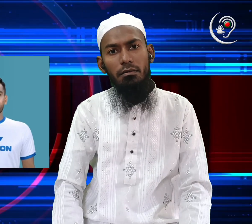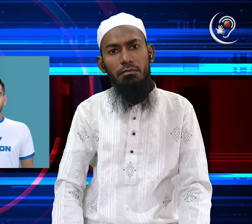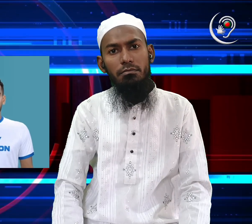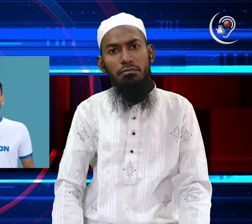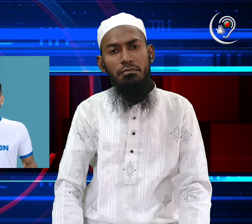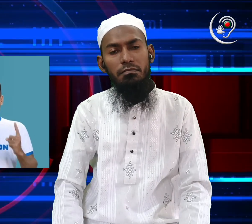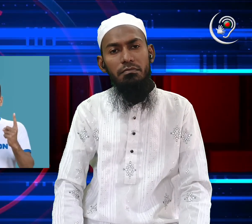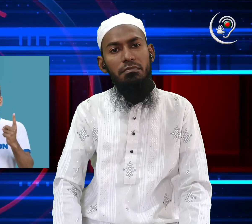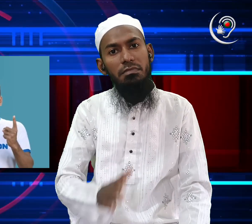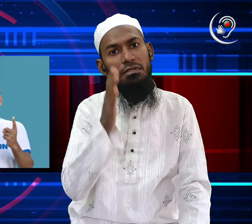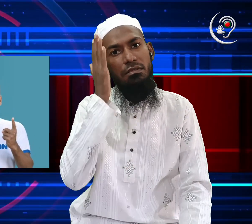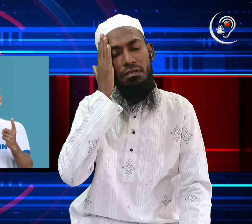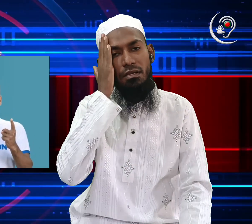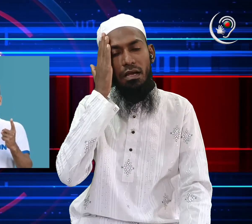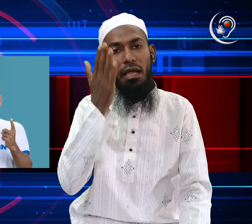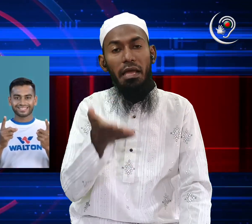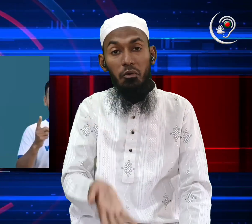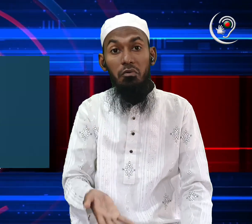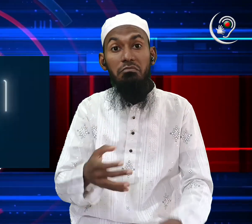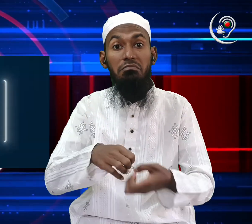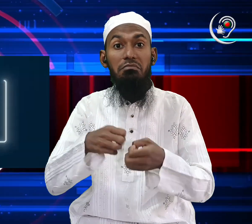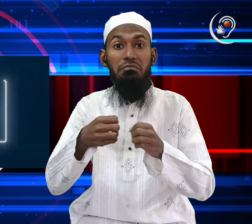ওয়ালটন এসিতে ইনস্টলেশন একদম ফ্রি।